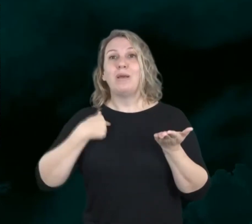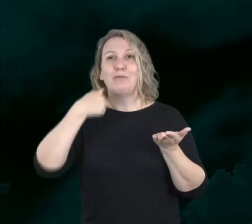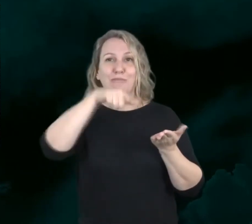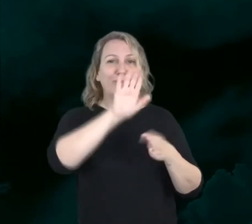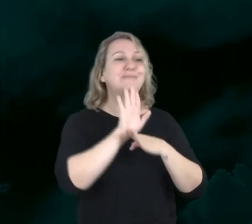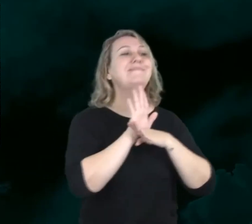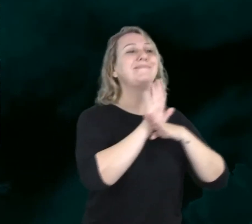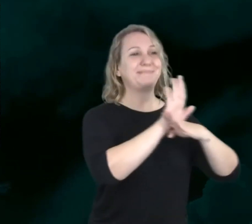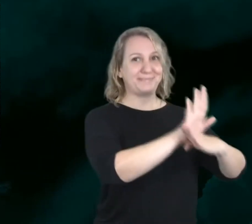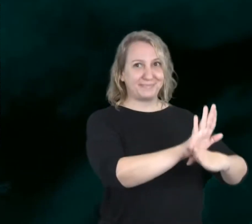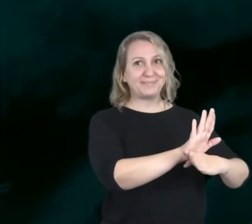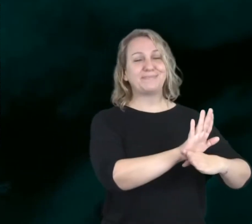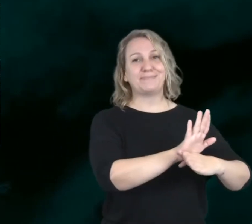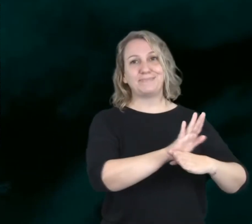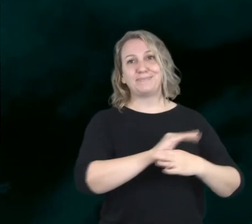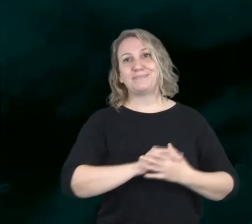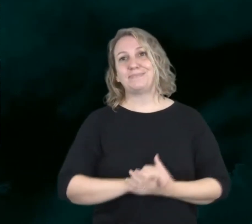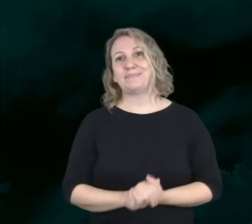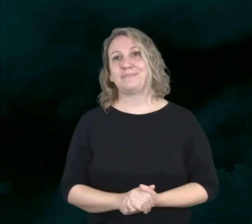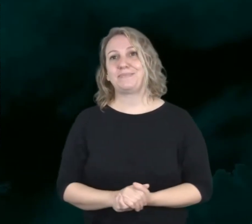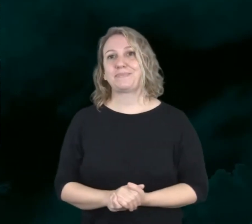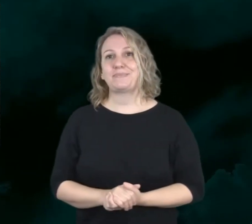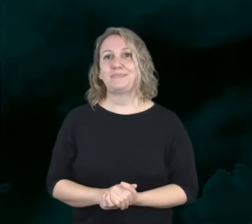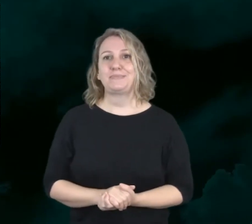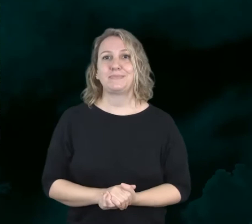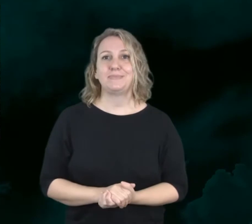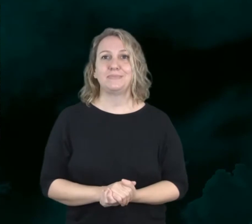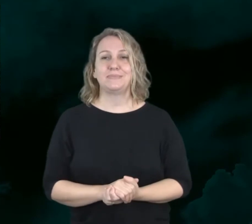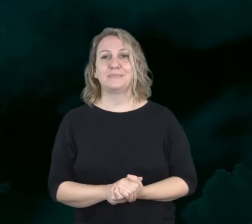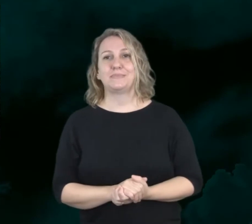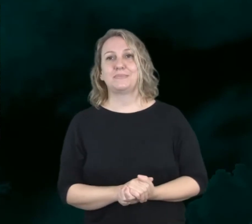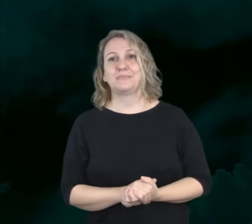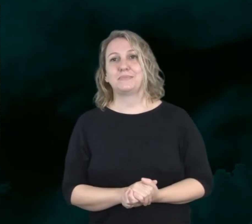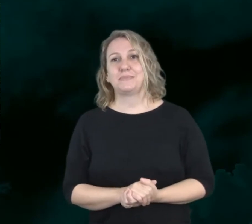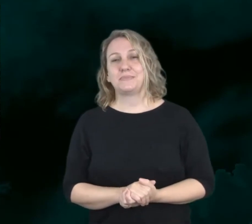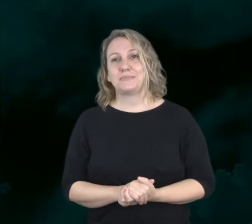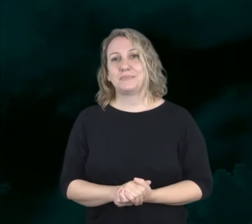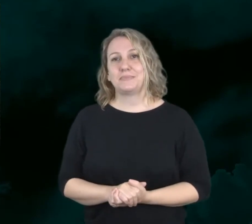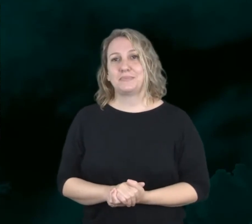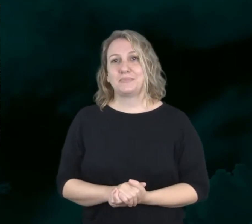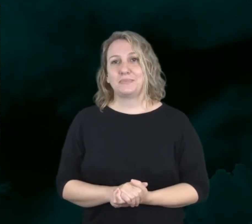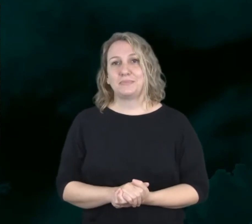o motivo da nossa palavra hoje. Então,